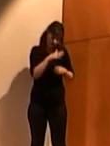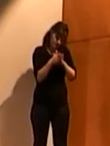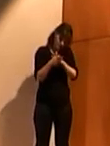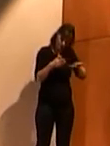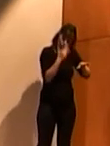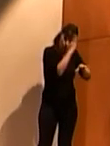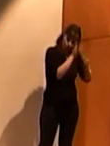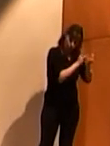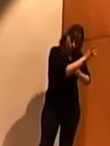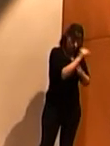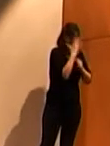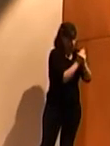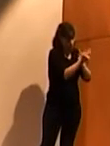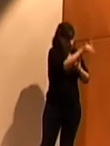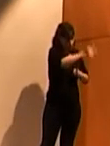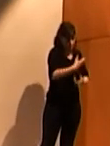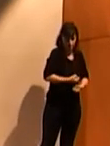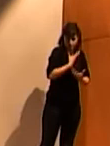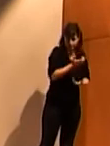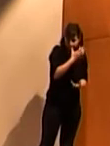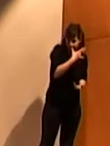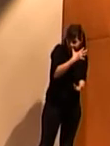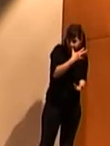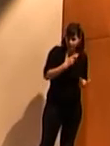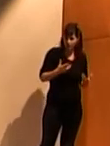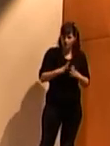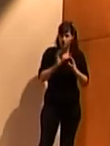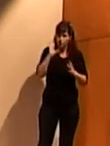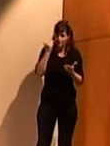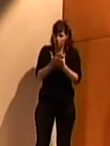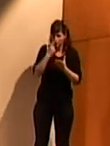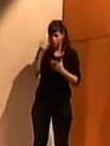plus sur les outils de médiation où on va chercher à développer, en tout cas dans un premier